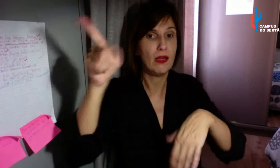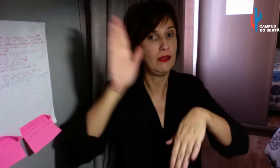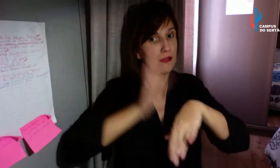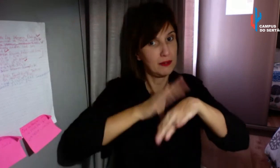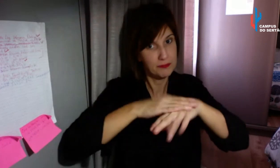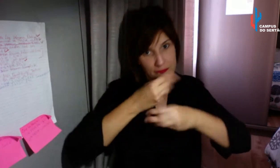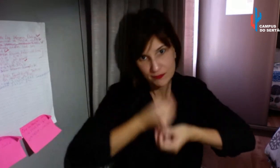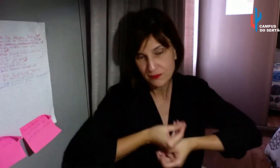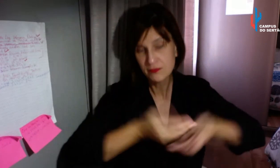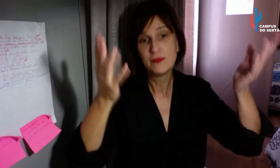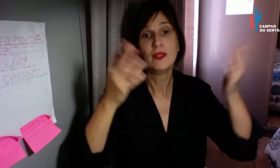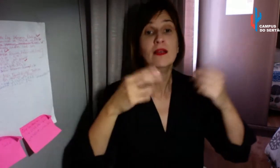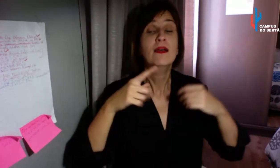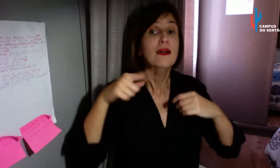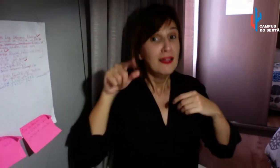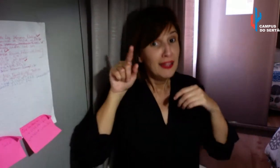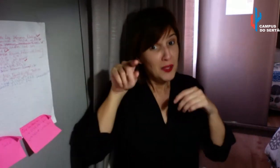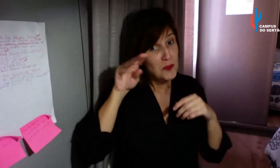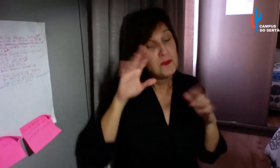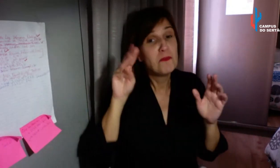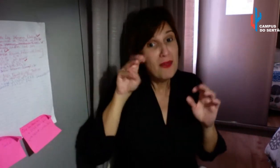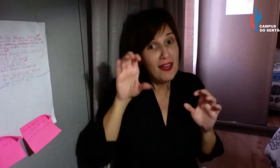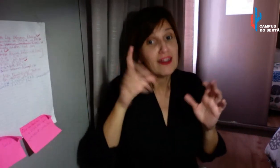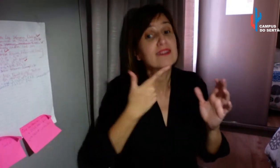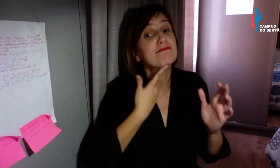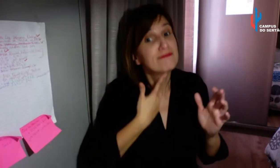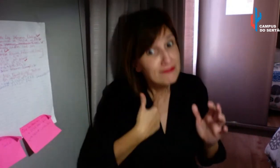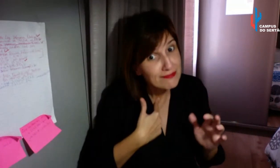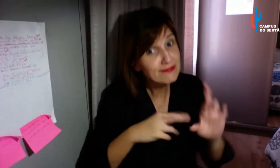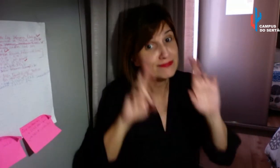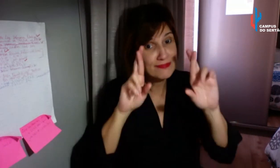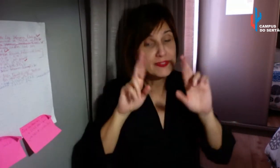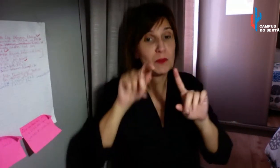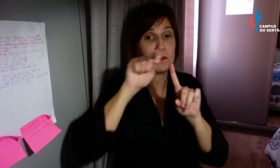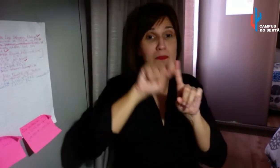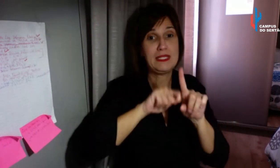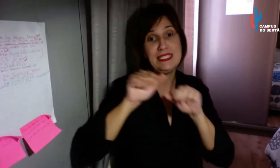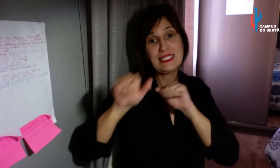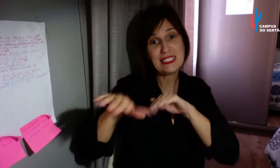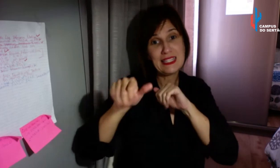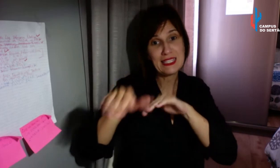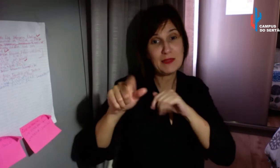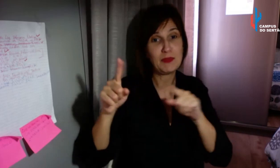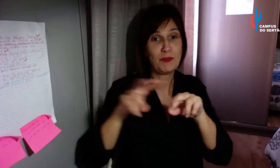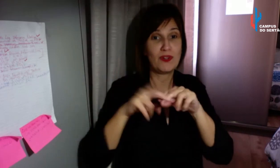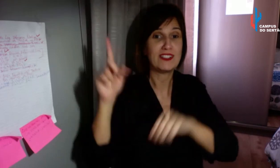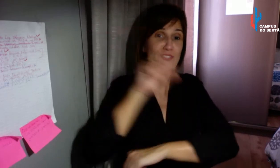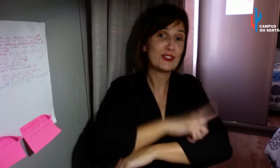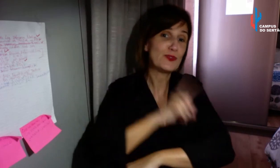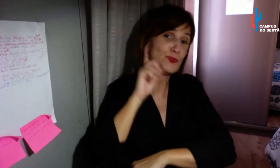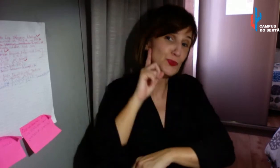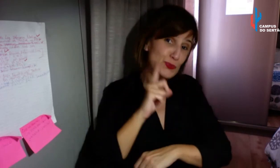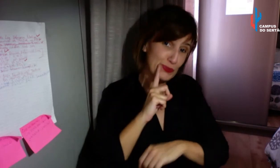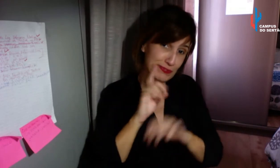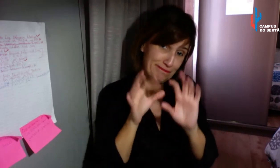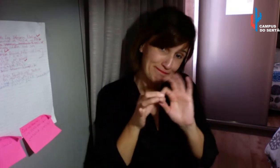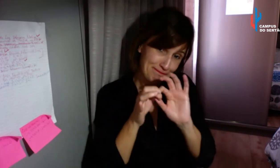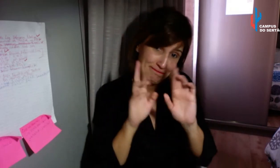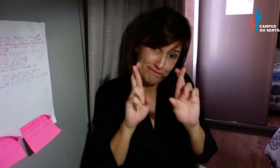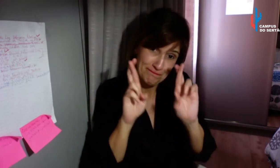ser feita a leitura pela equipe do MEC, que é responsável pela divulgação desse trabalho, e o que se pretende é